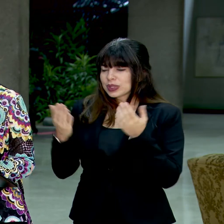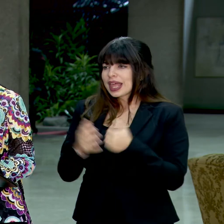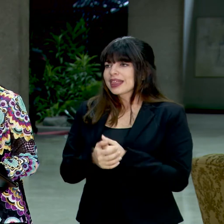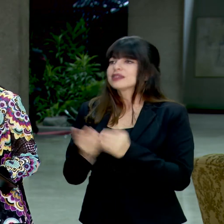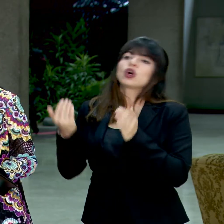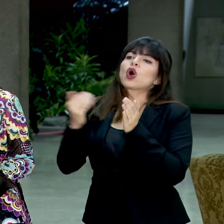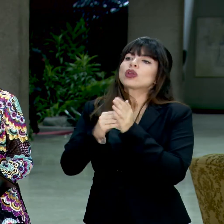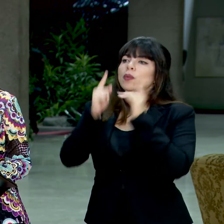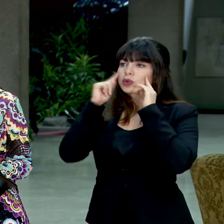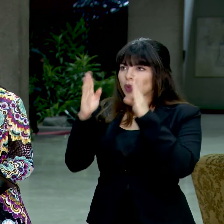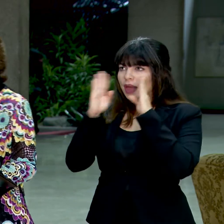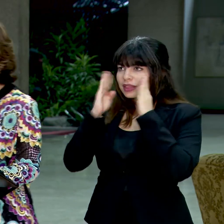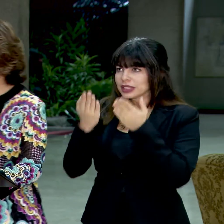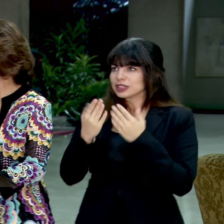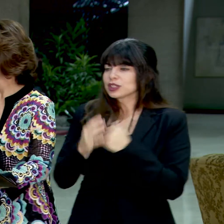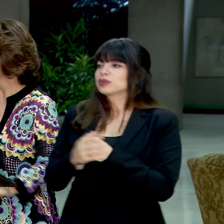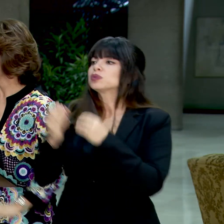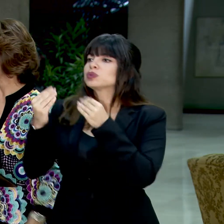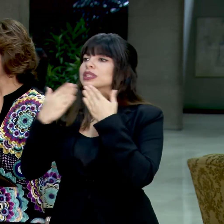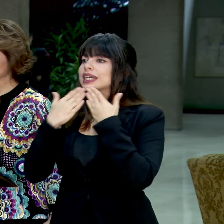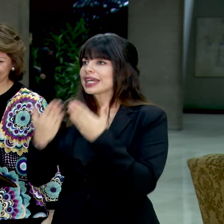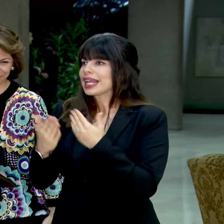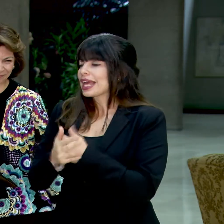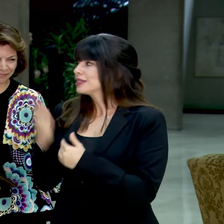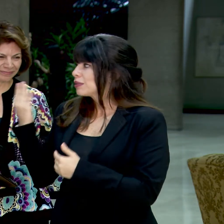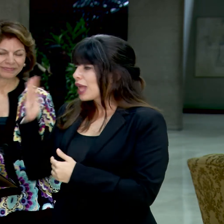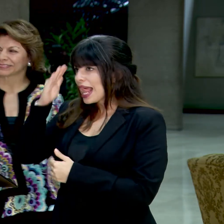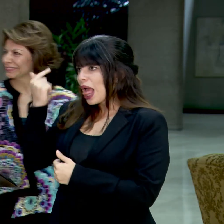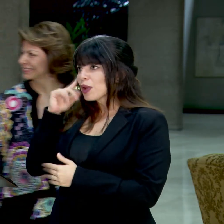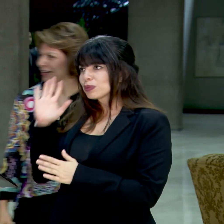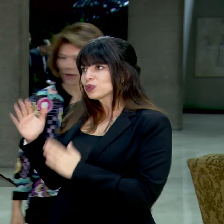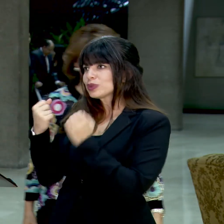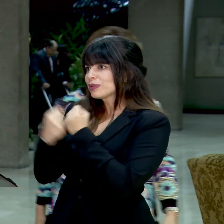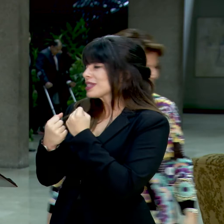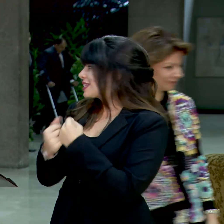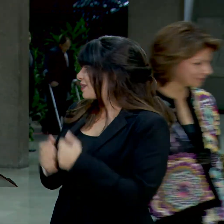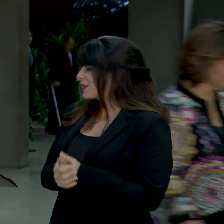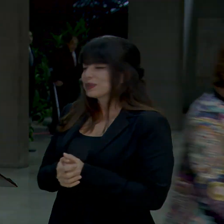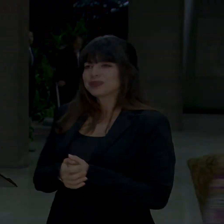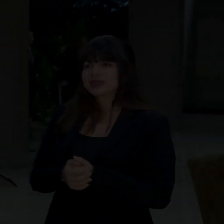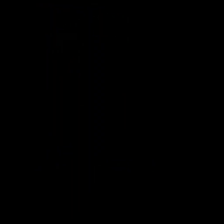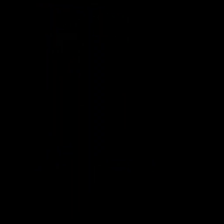de nuevo, por la atención brindada. Muchísimas gracias, doña Laura, por sus aportes en esta reunión.